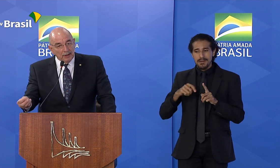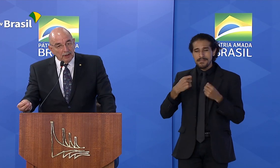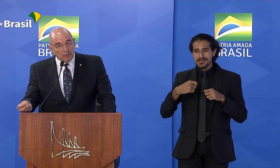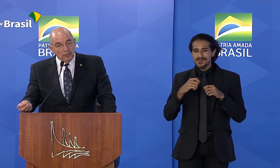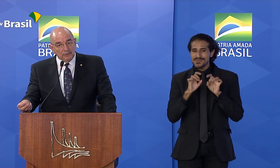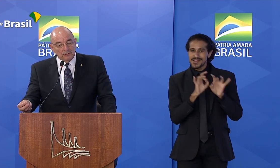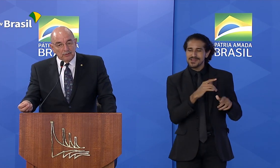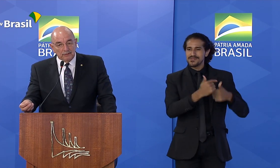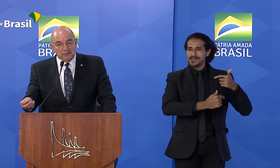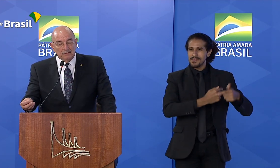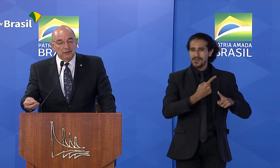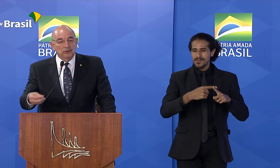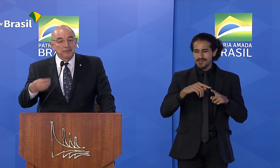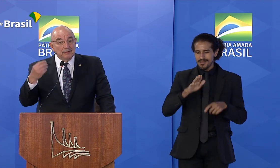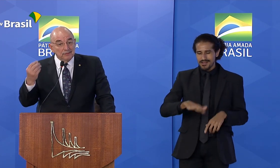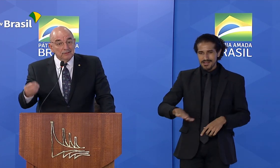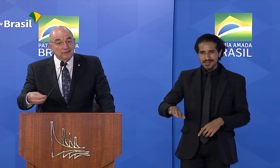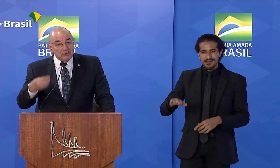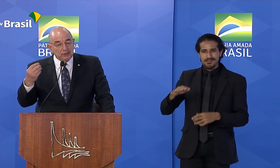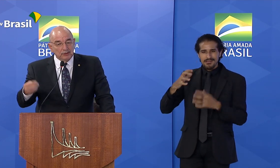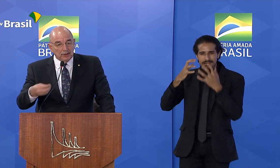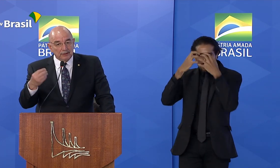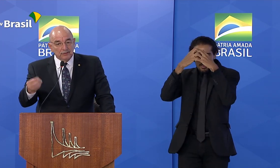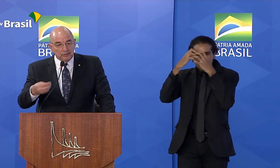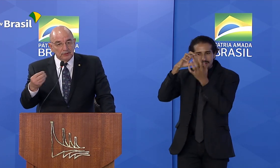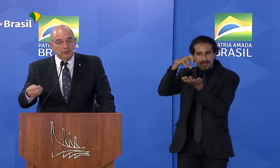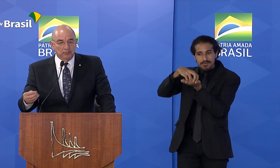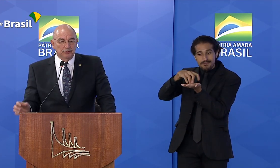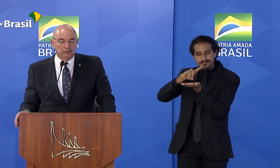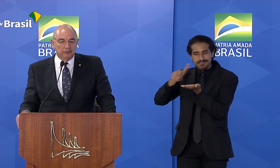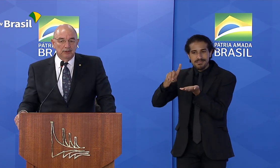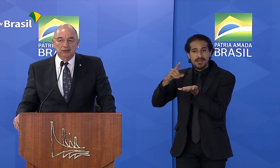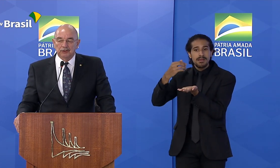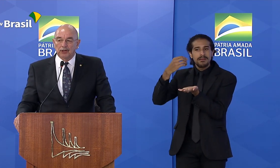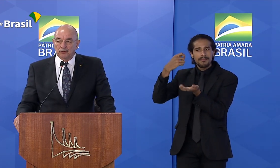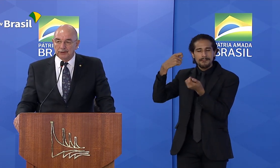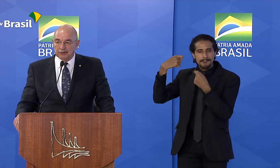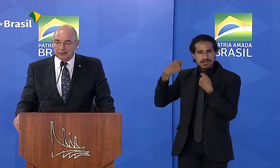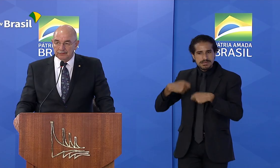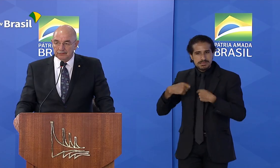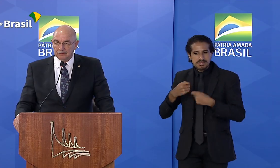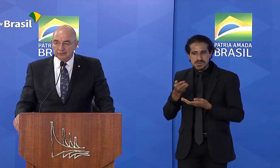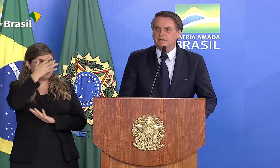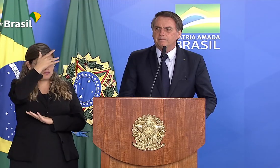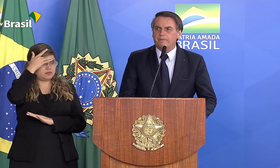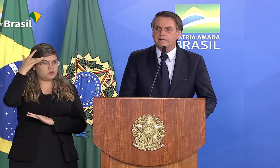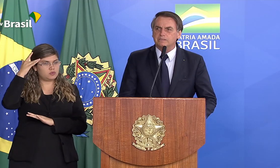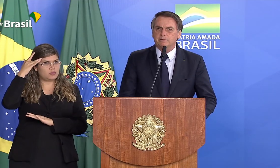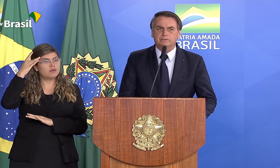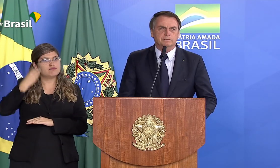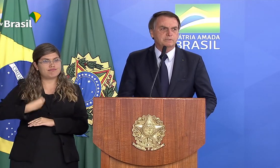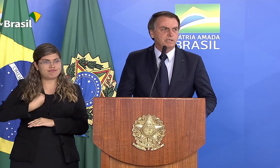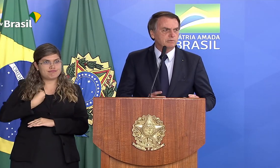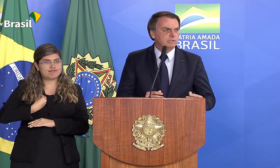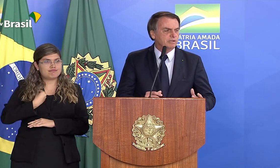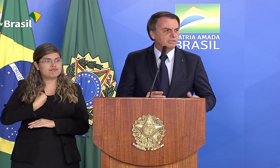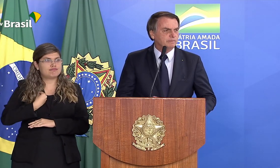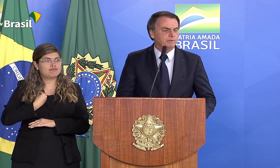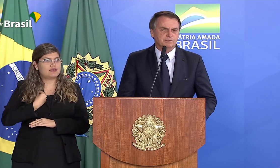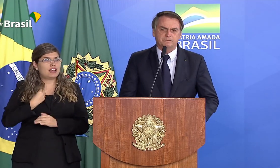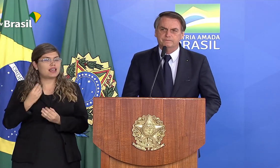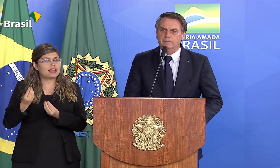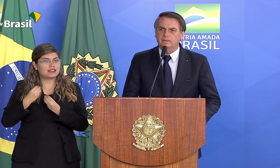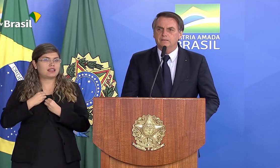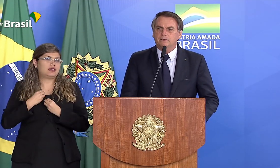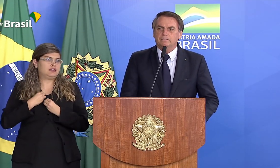com essa síndrome, elas exigem muito de quem cuida delas. A medida provisória assinada pelo